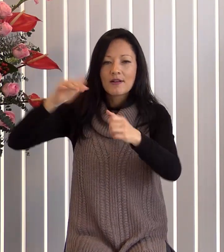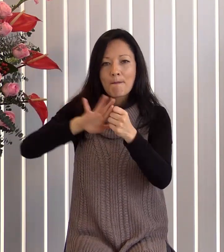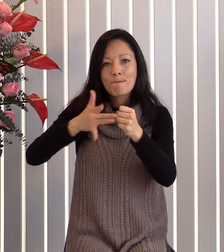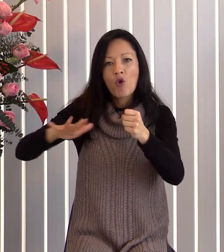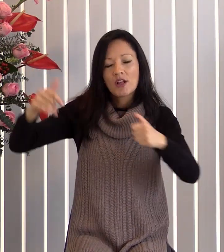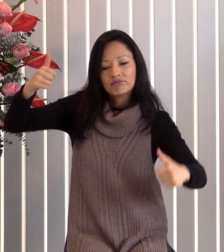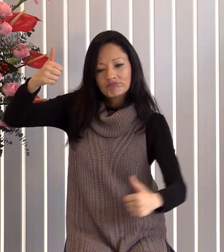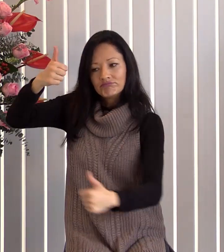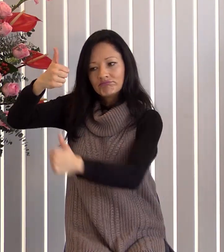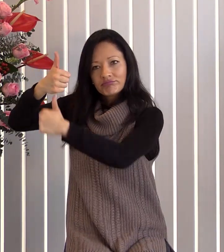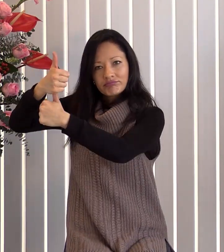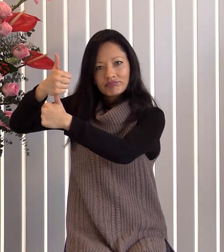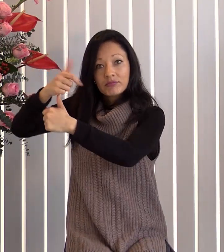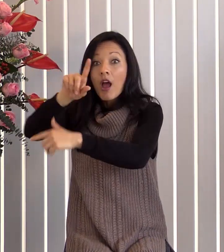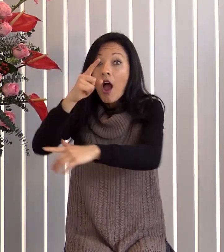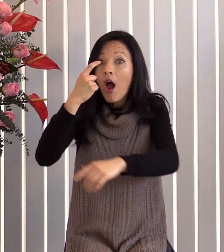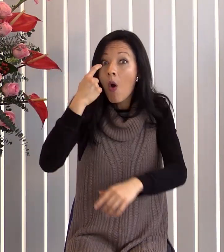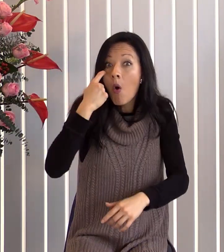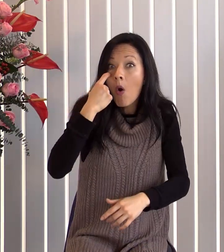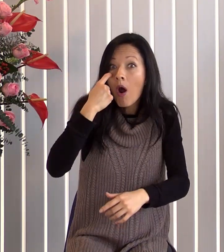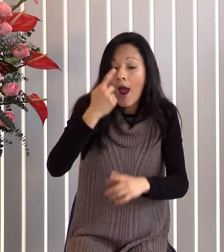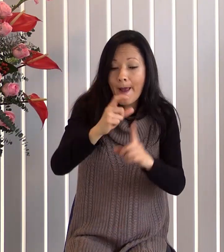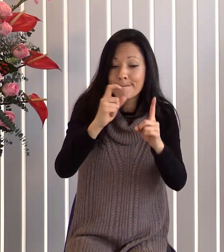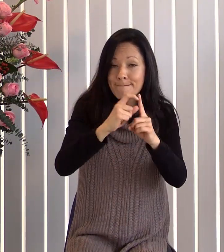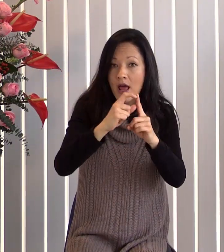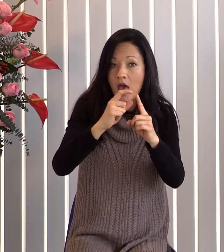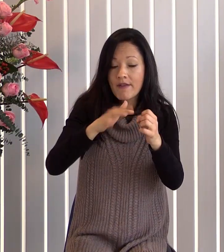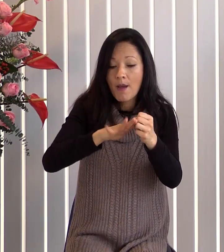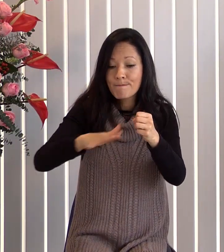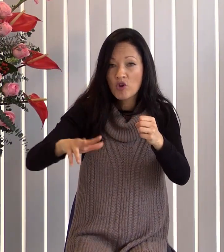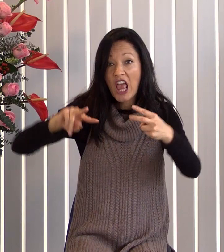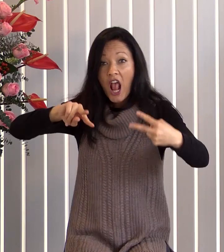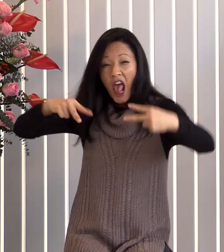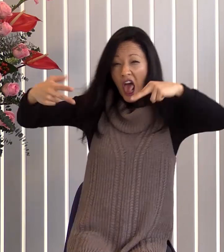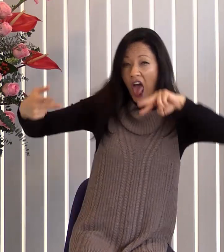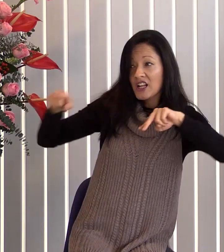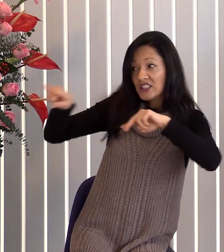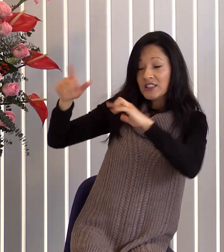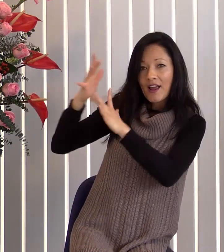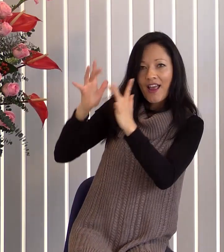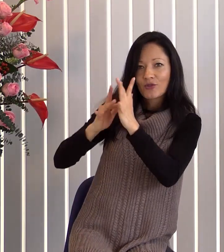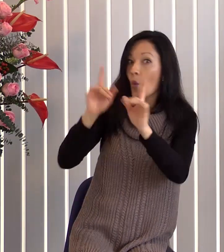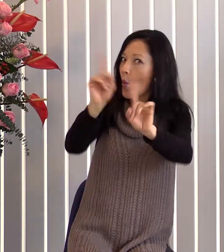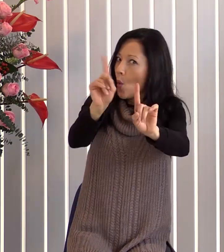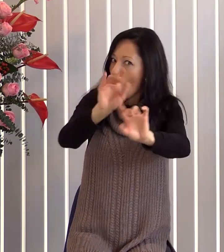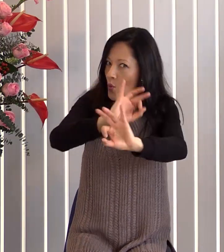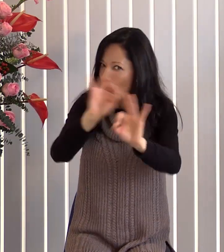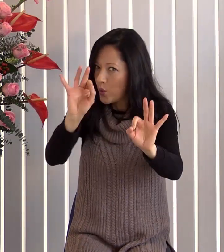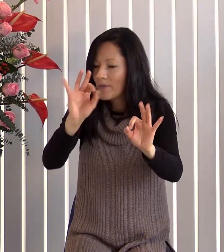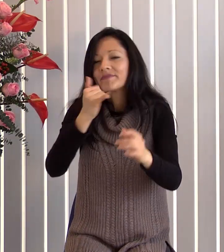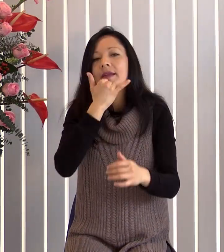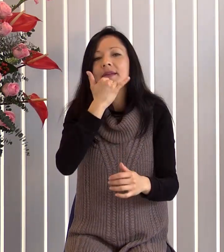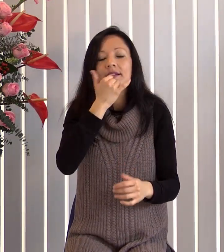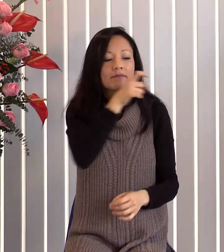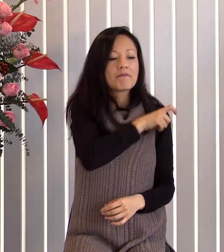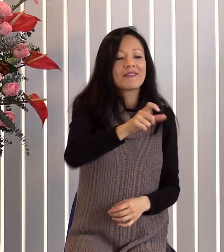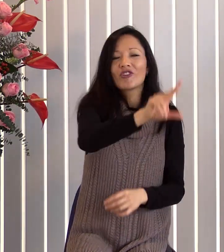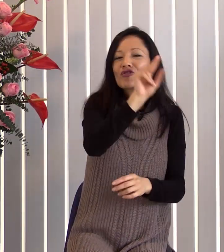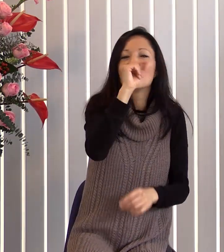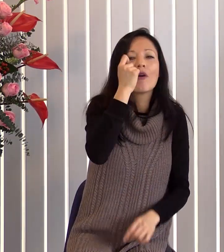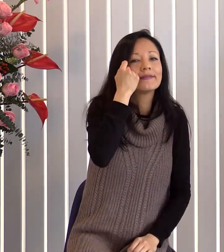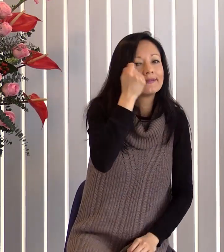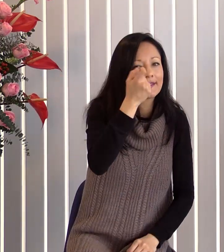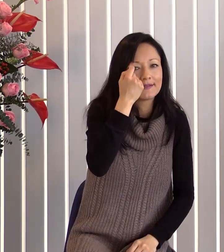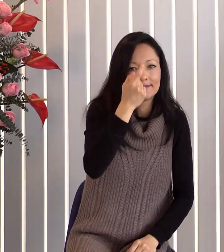Ojo, la palabra de Moisés jamás va a contradecir la palabra de Jesús. Que usted no entienda a veces o que usted tenga una incongruencia en